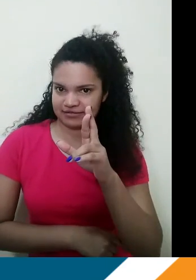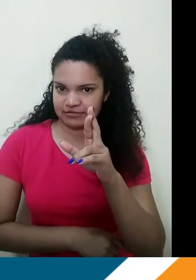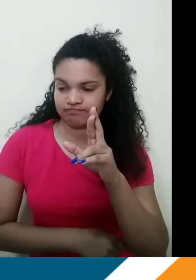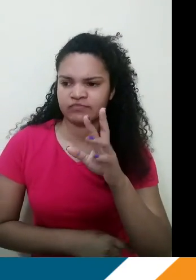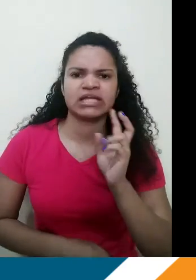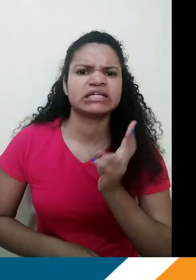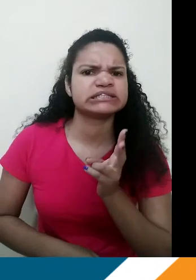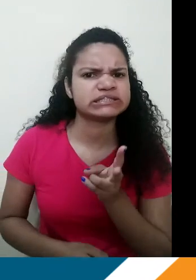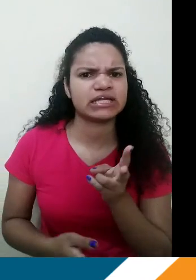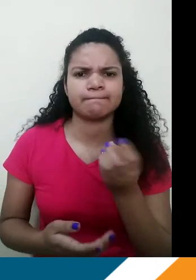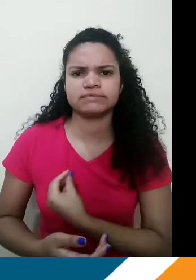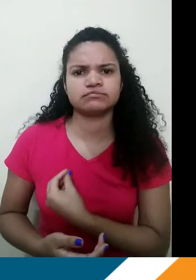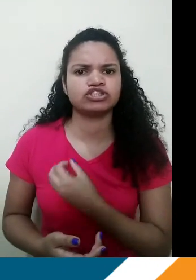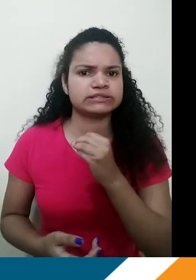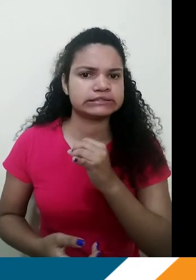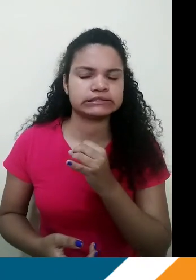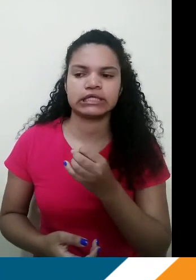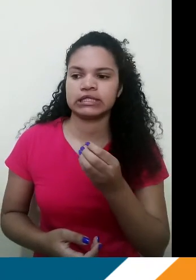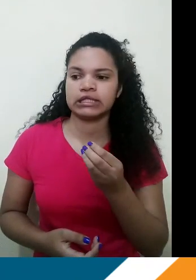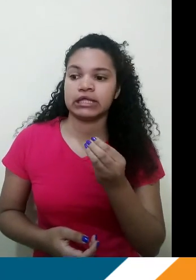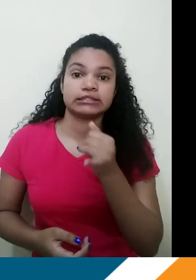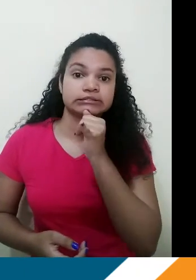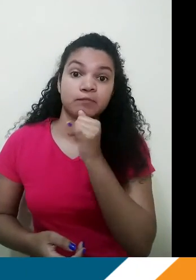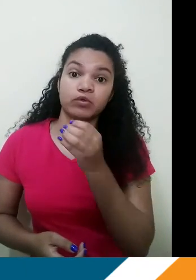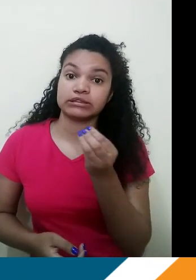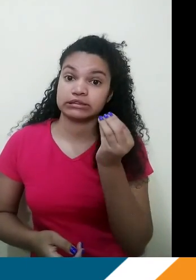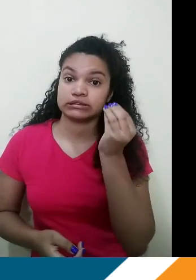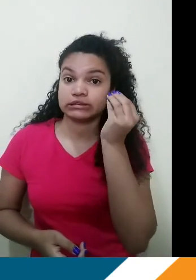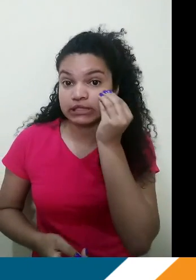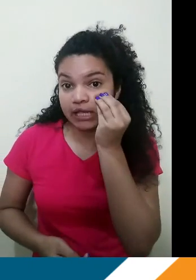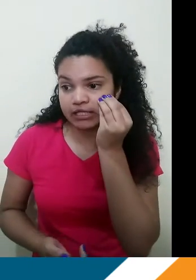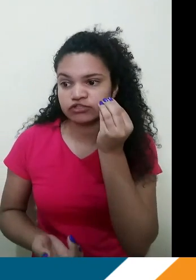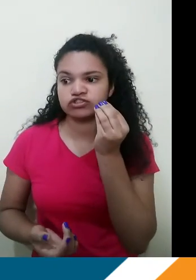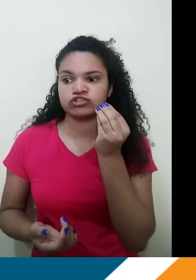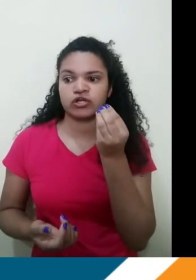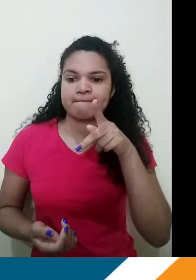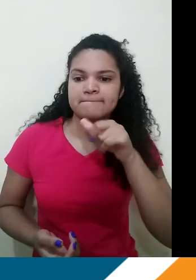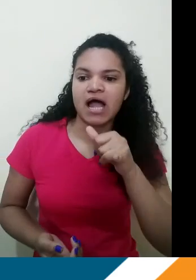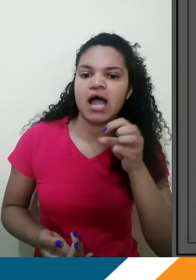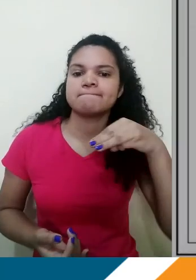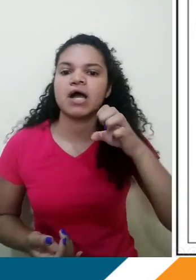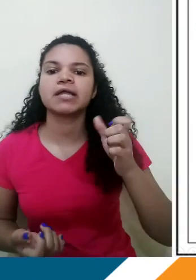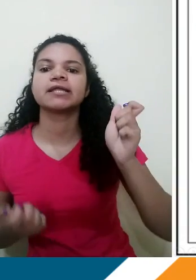para o Covid-19. Tirem dúvidas com seus mediadores, bons estudos e até a próxima.